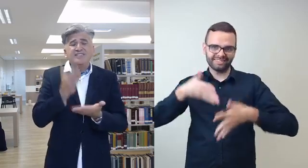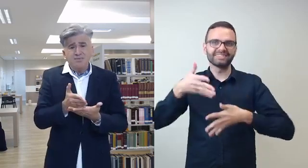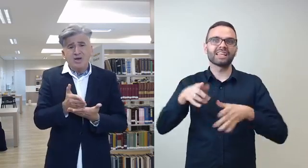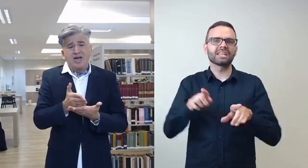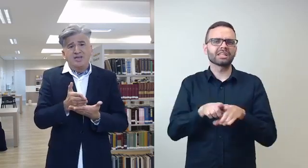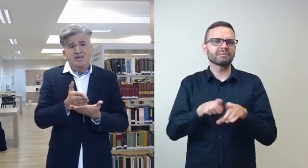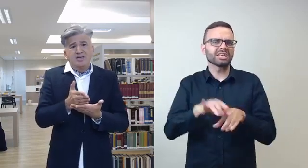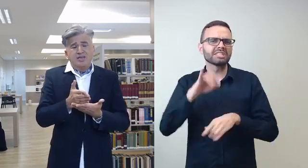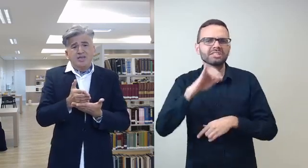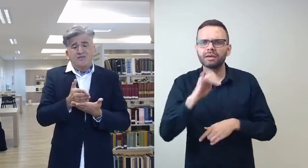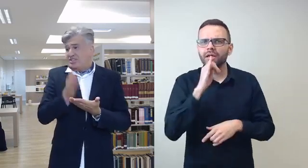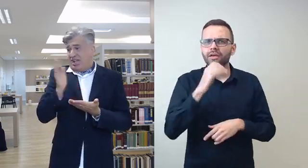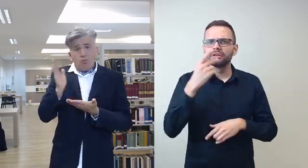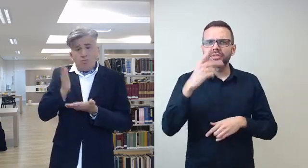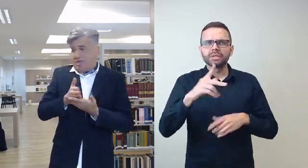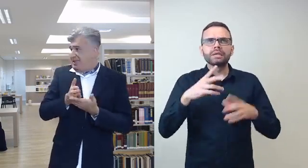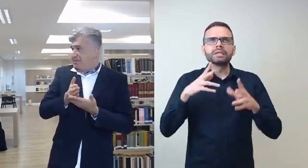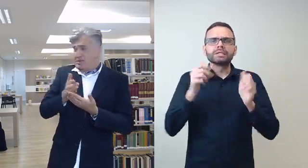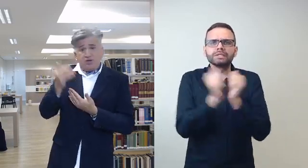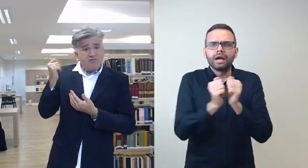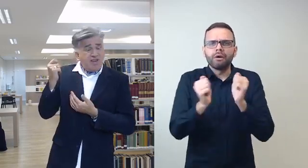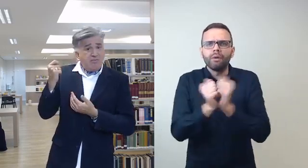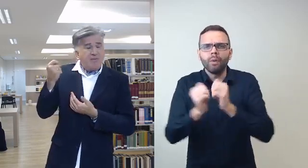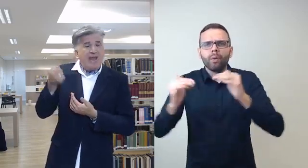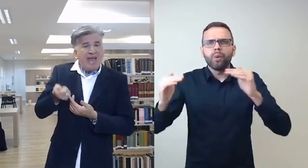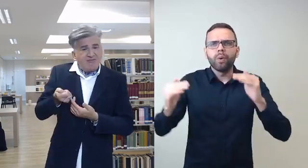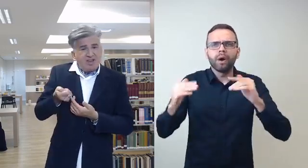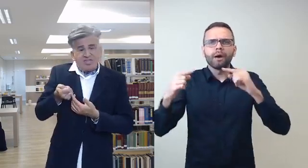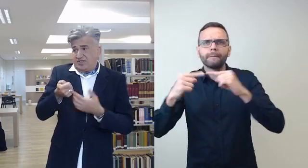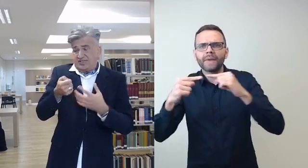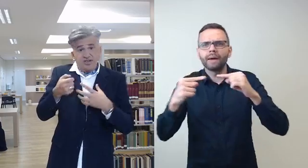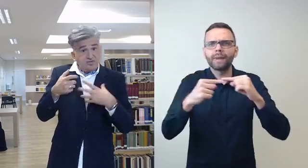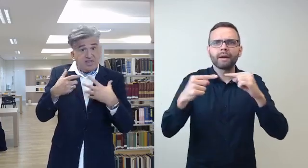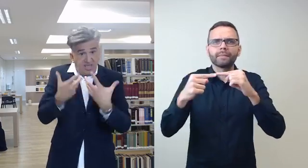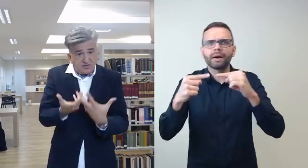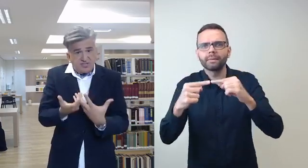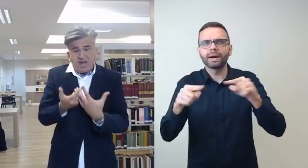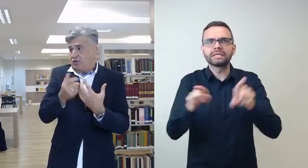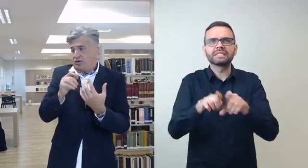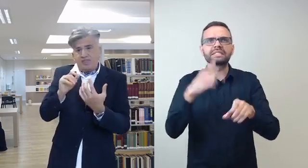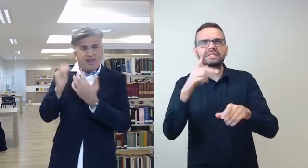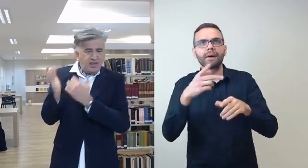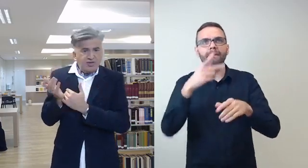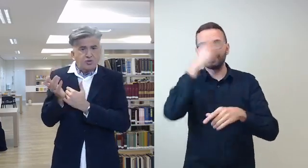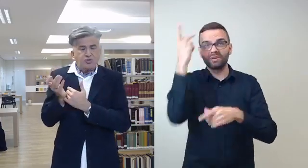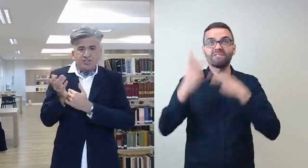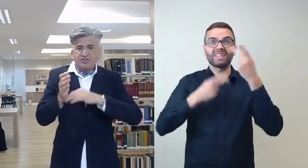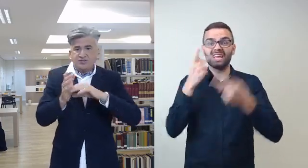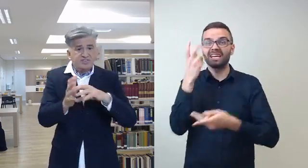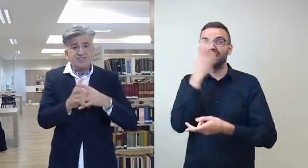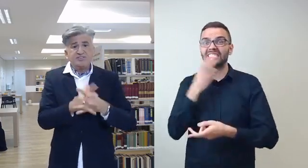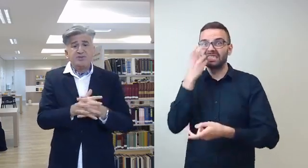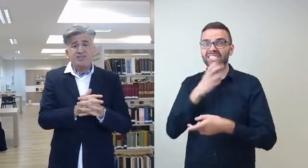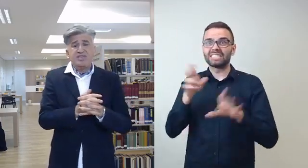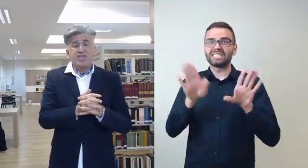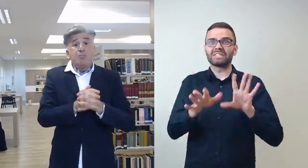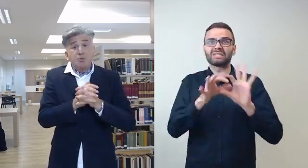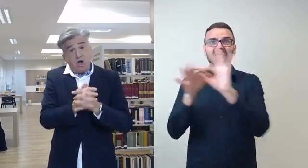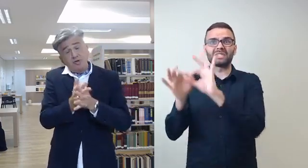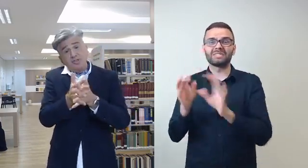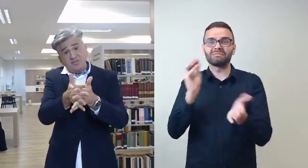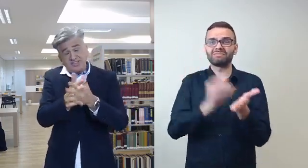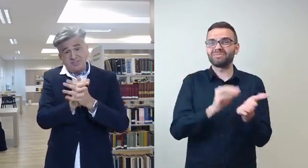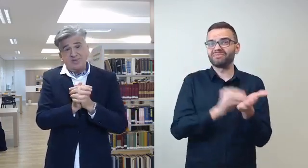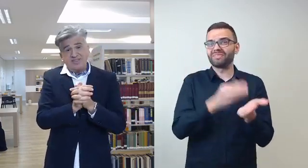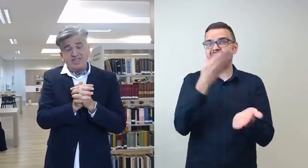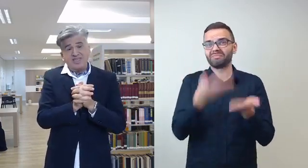em cima, vai chegar um momento que a pessoa vai falar uma palavra que você não tem nem o sinal, ou não tem nada a ver com o contexto, e você vai se perder. Pior